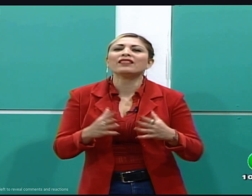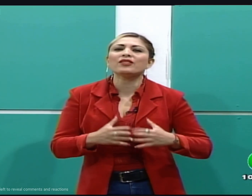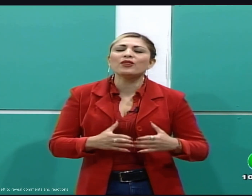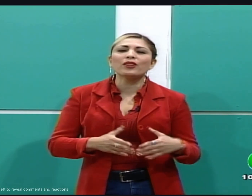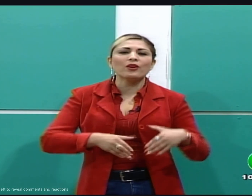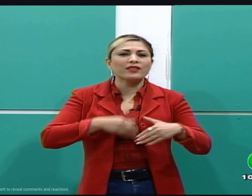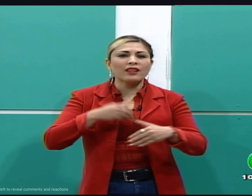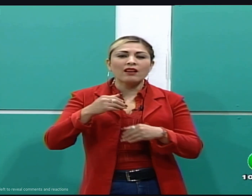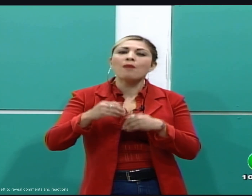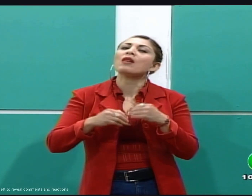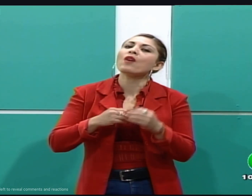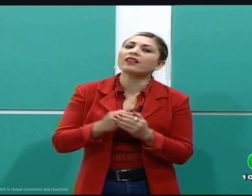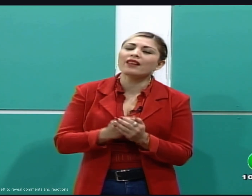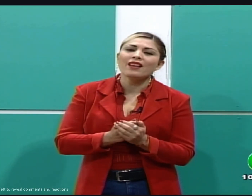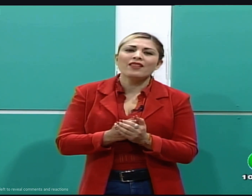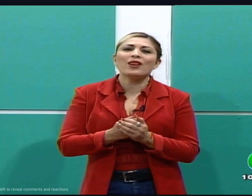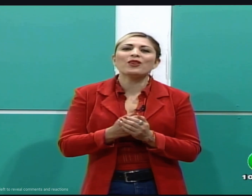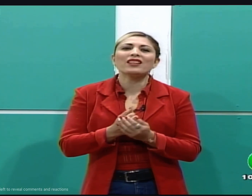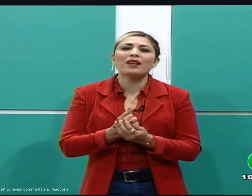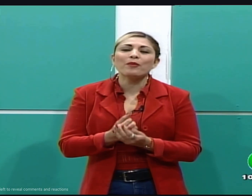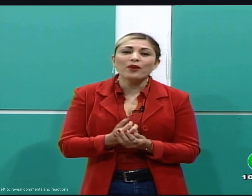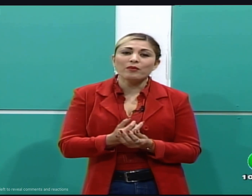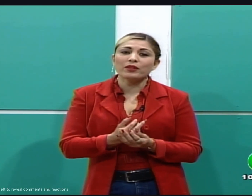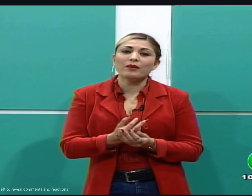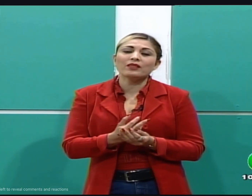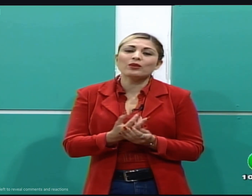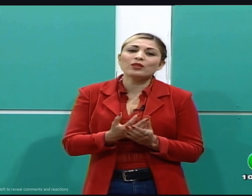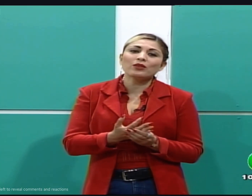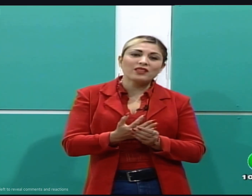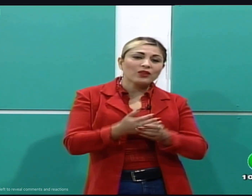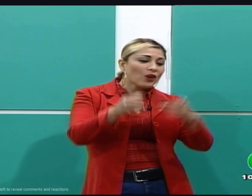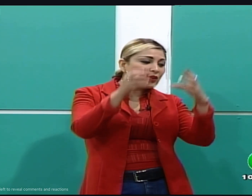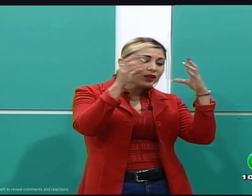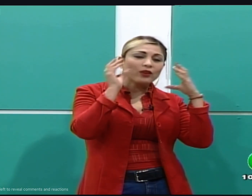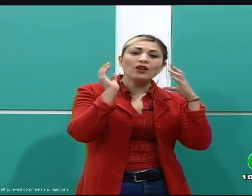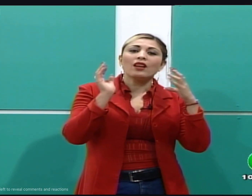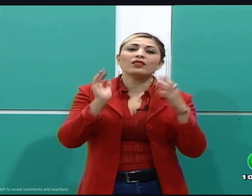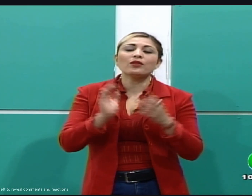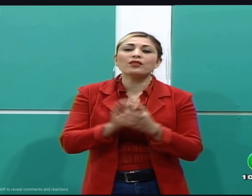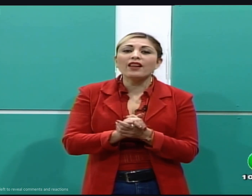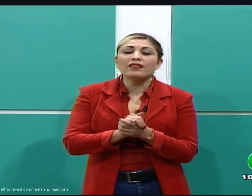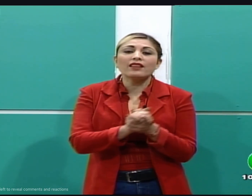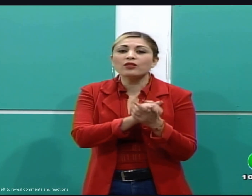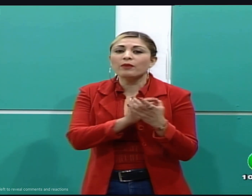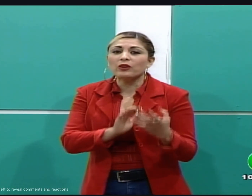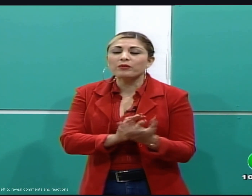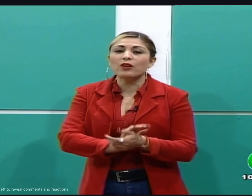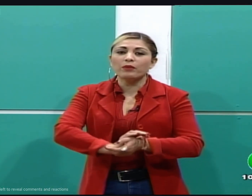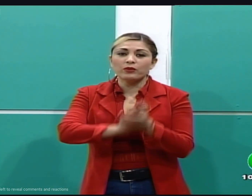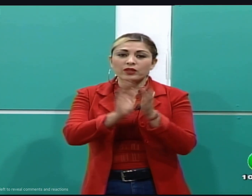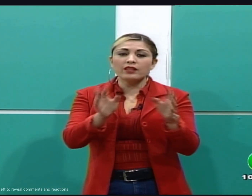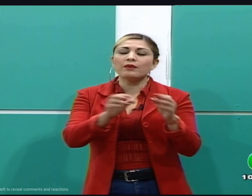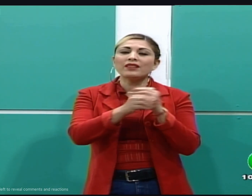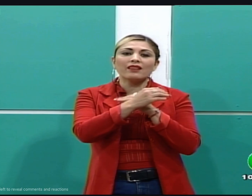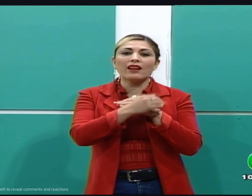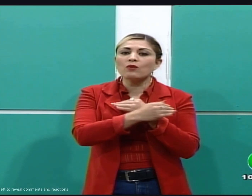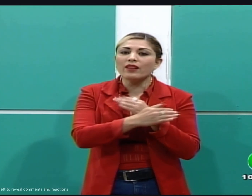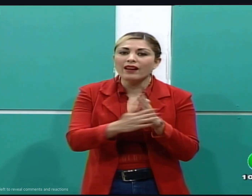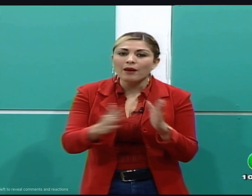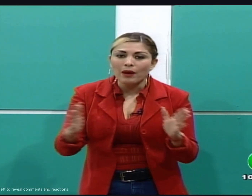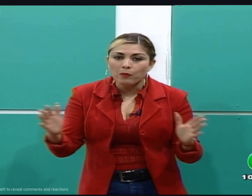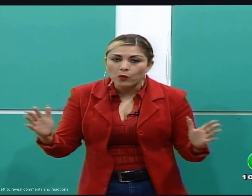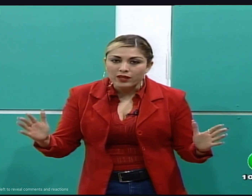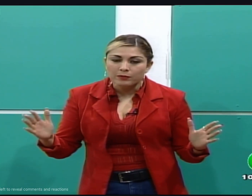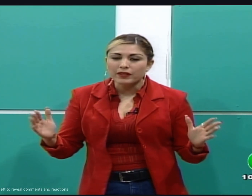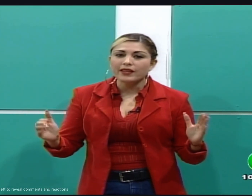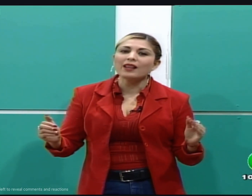llamen la atención, que ahora estén en la vanguardia de lo que es la moda, porque a veces los niños dicen, no quiero estos lentes, no va conmigo, pero ustedes deben tener alguna